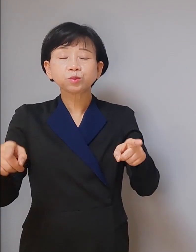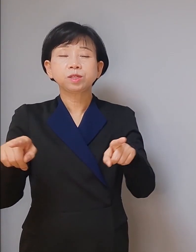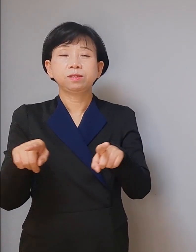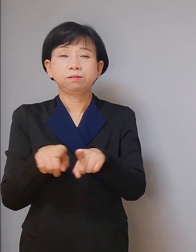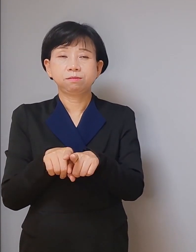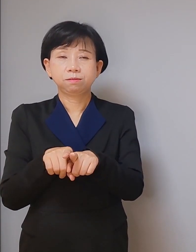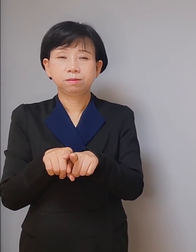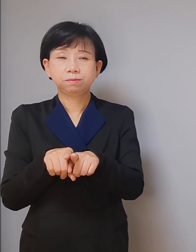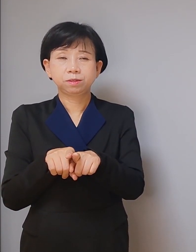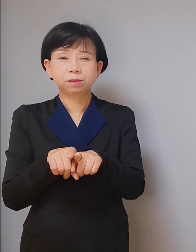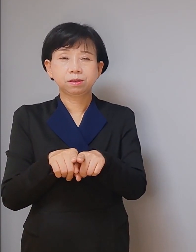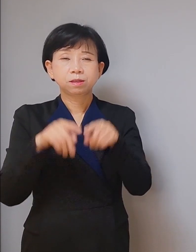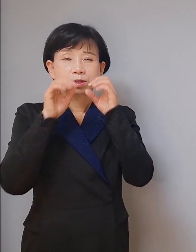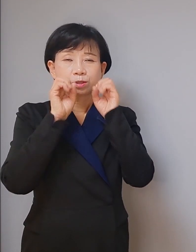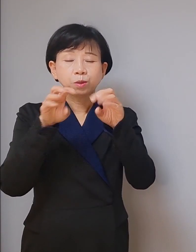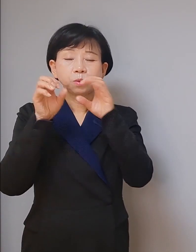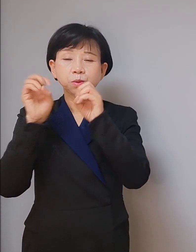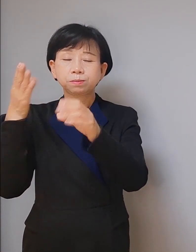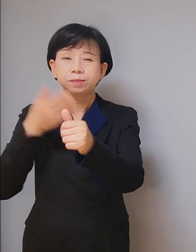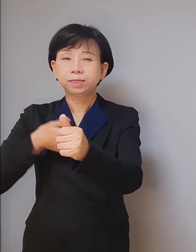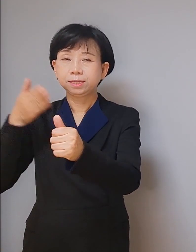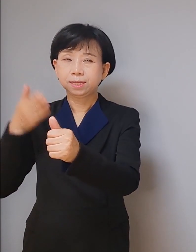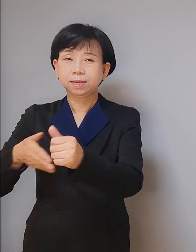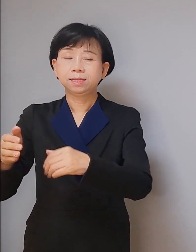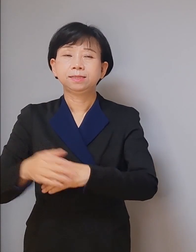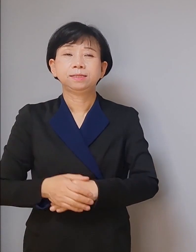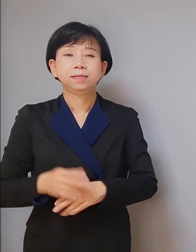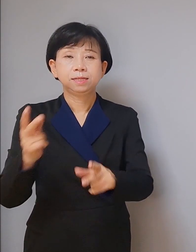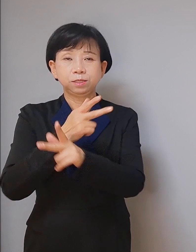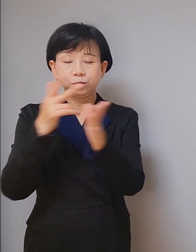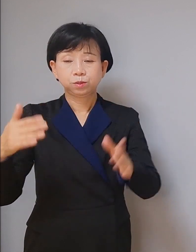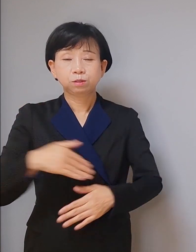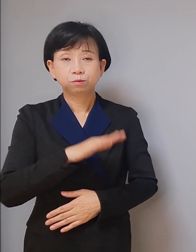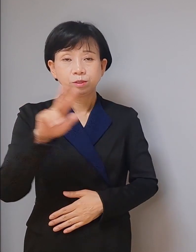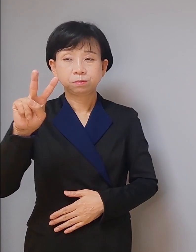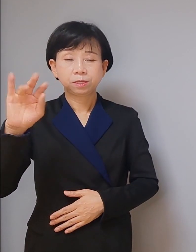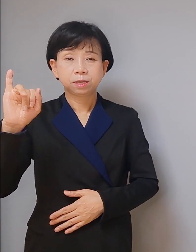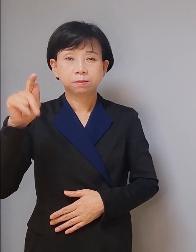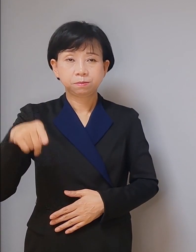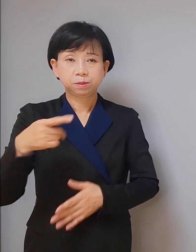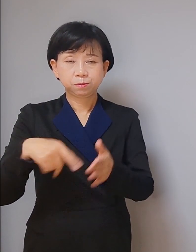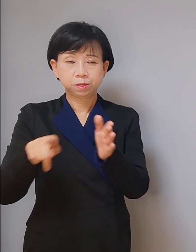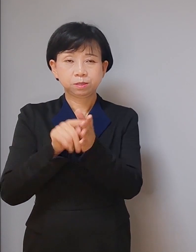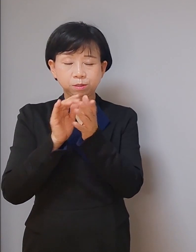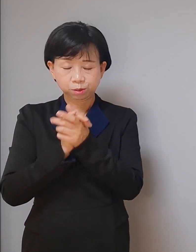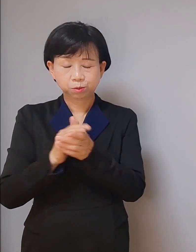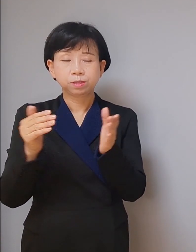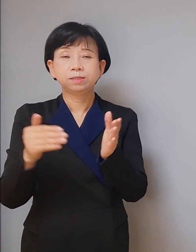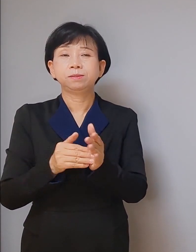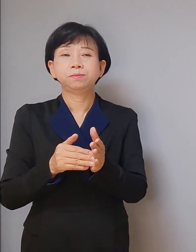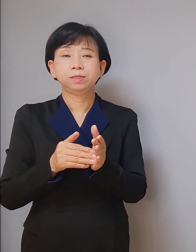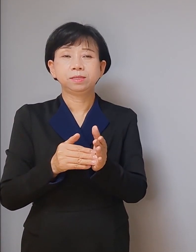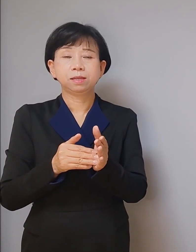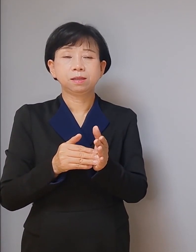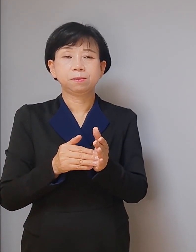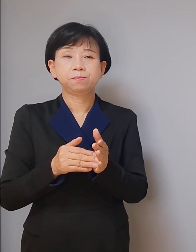투게더 함께 전도합시다. 한 주간 우리는 VIP를 위해